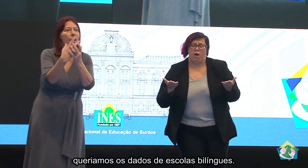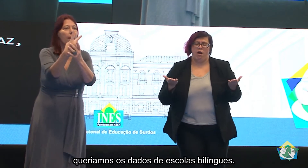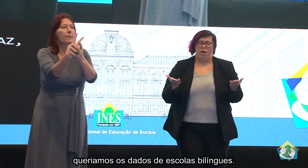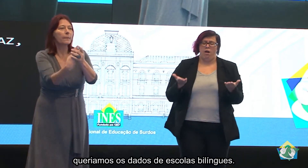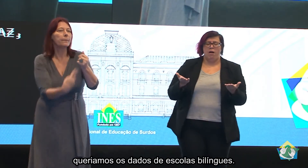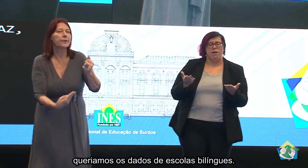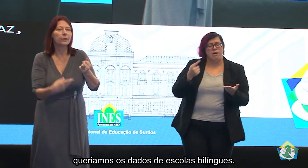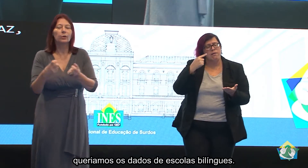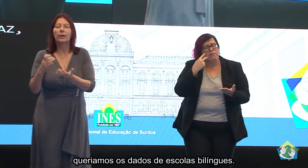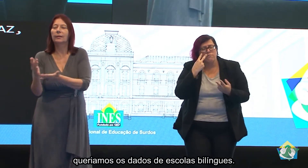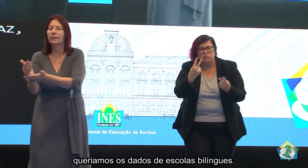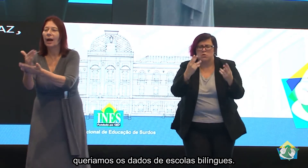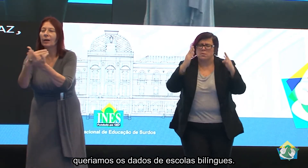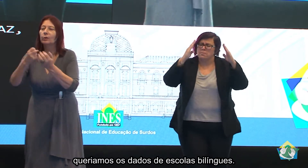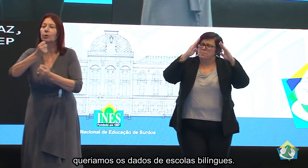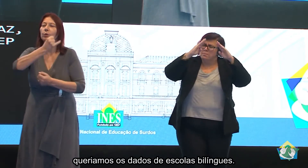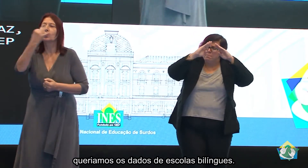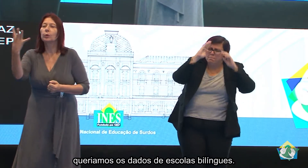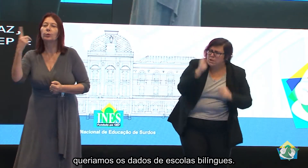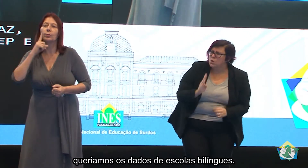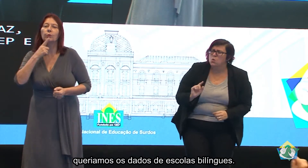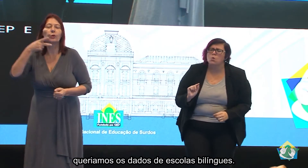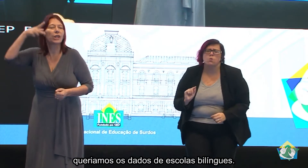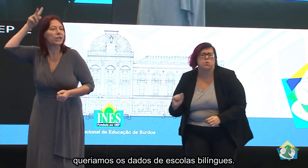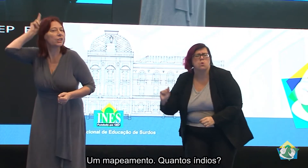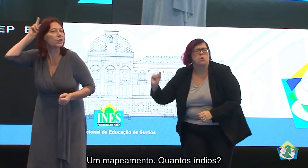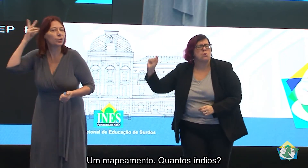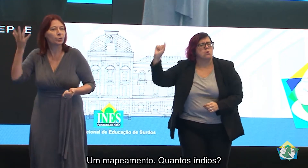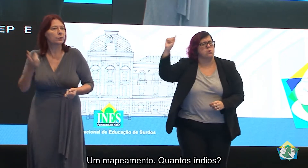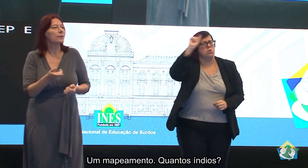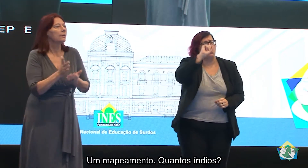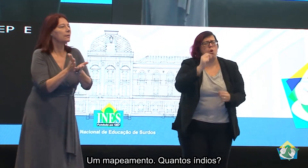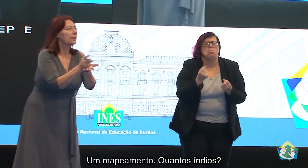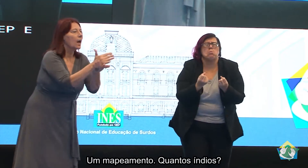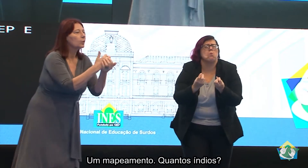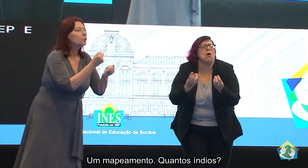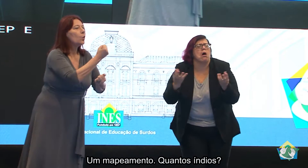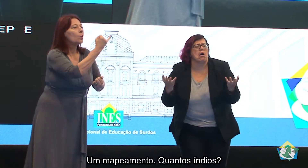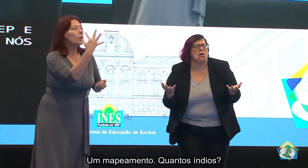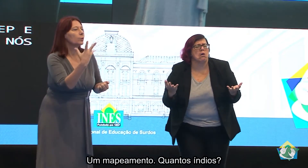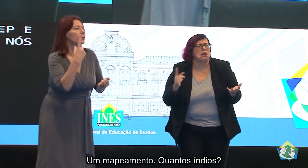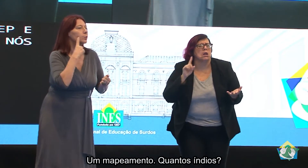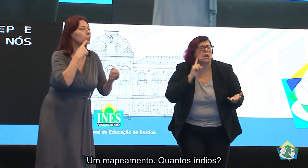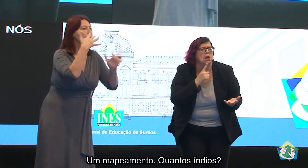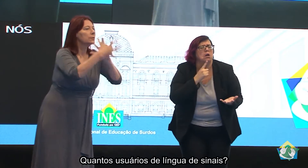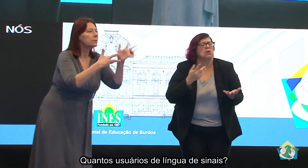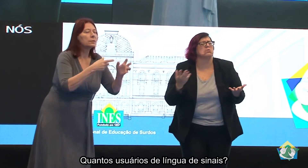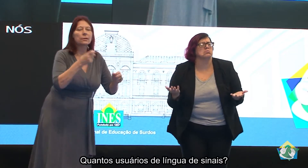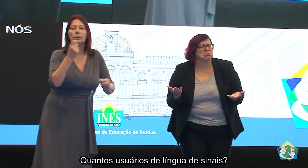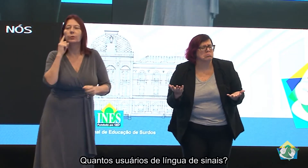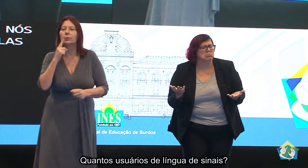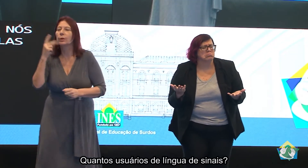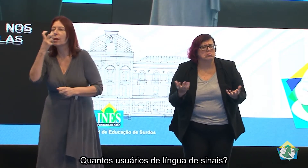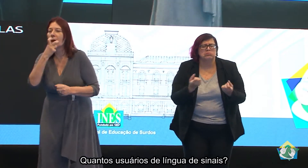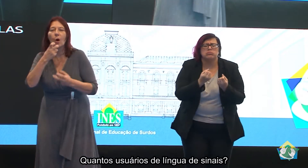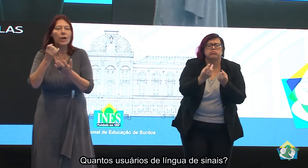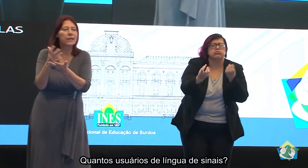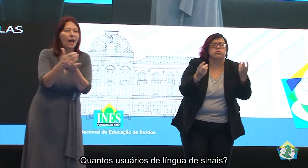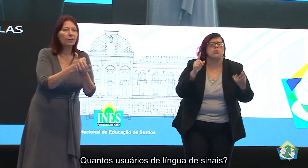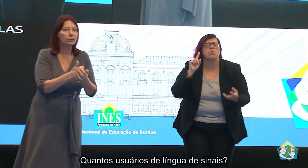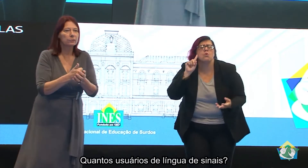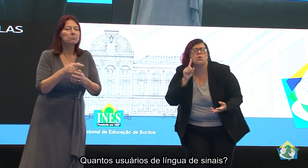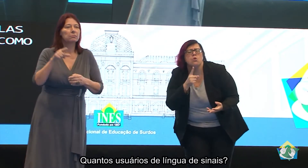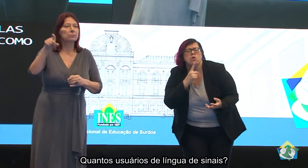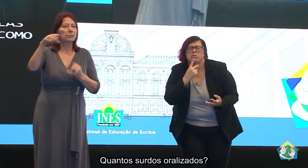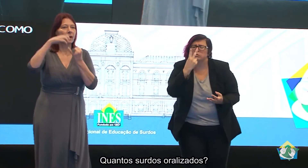olha, nós queremos os dados de escolas bilíngues, um mapeamento, quantos índios, quantos